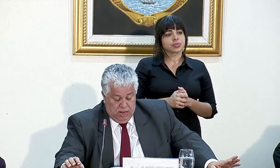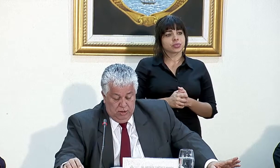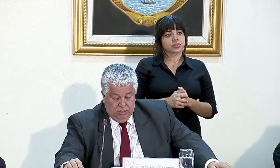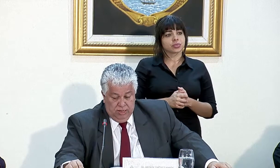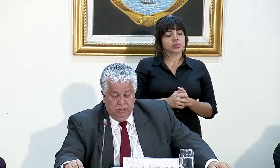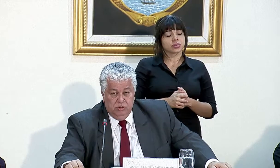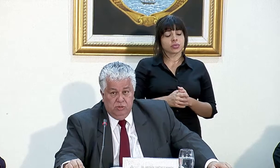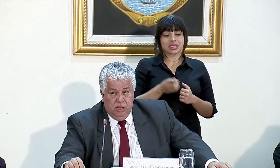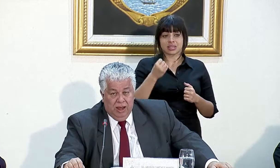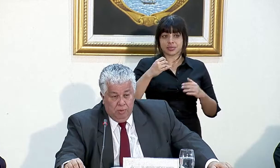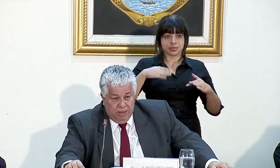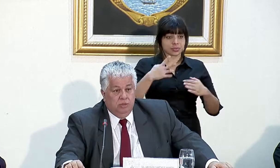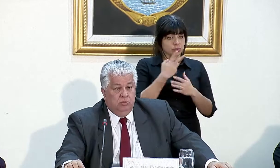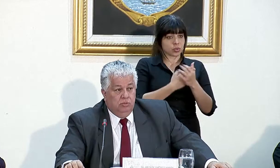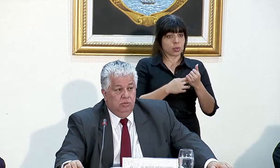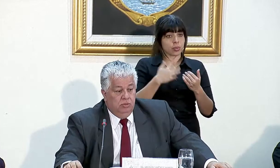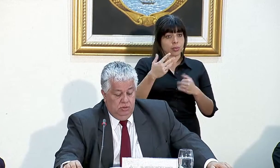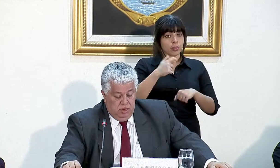Y al no tener eso,